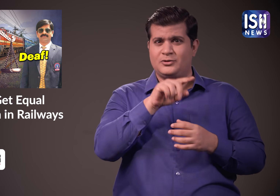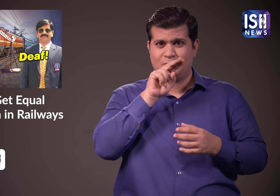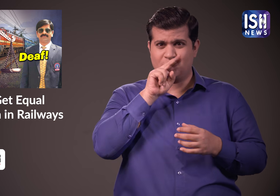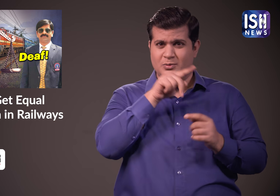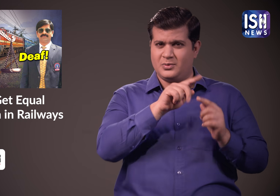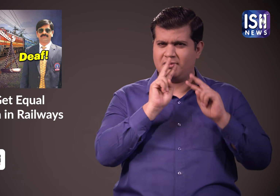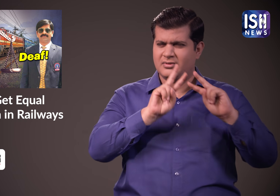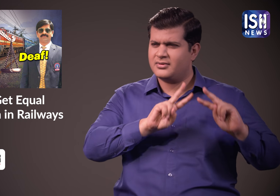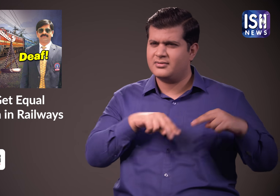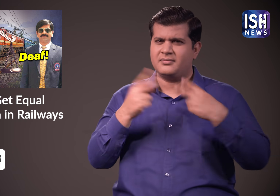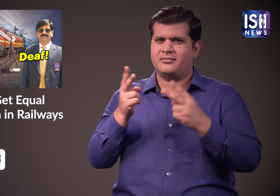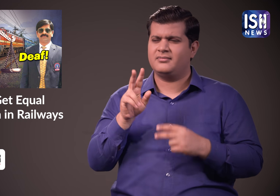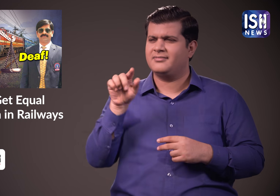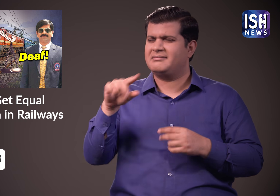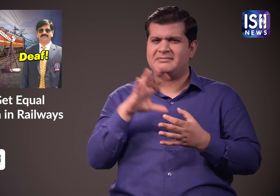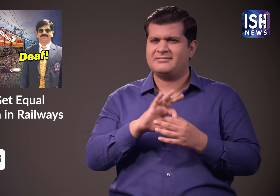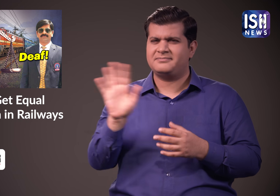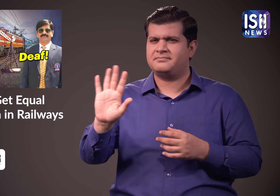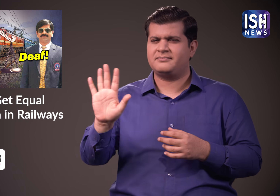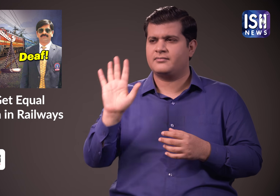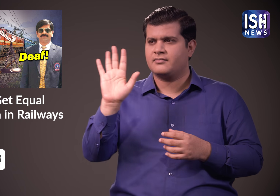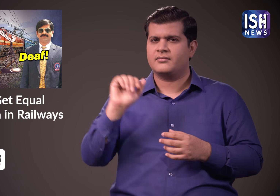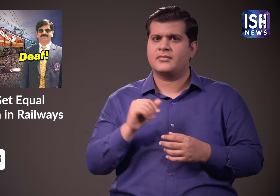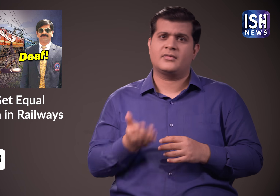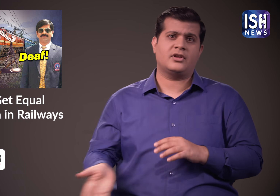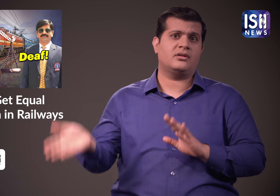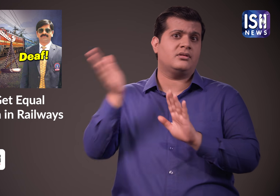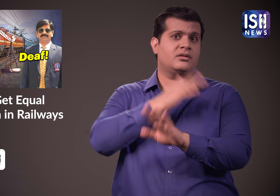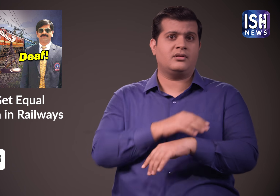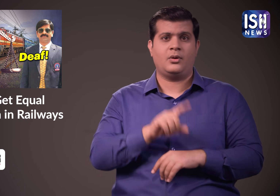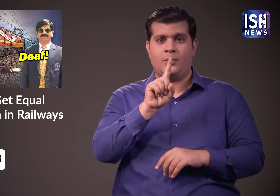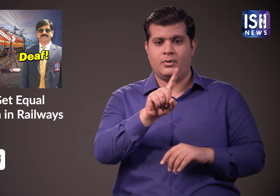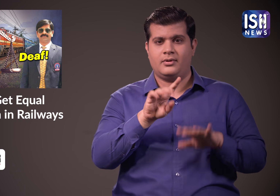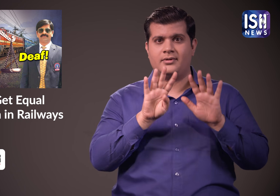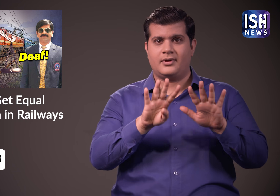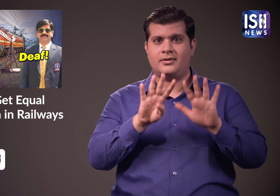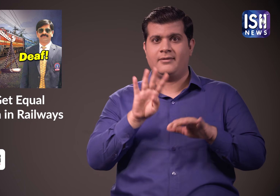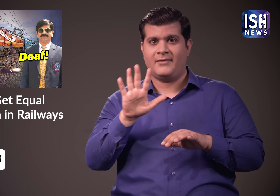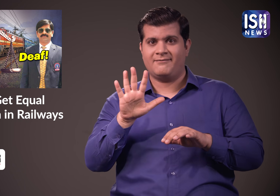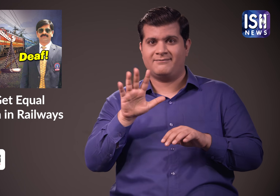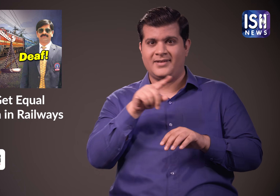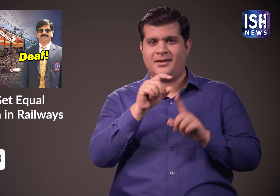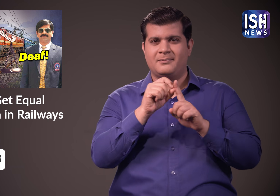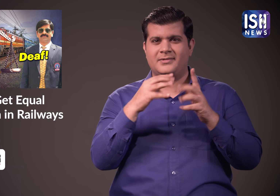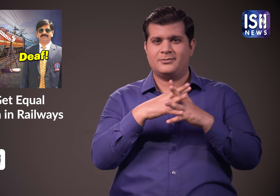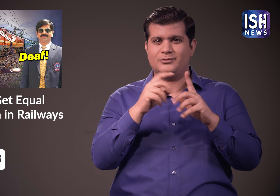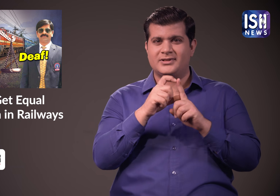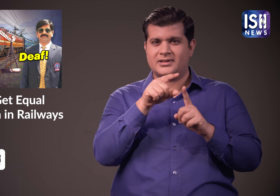वर्मा ने railway को बताया कि जब PWD Act 1995 लागू था जिसमें केवल